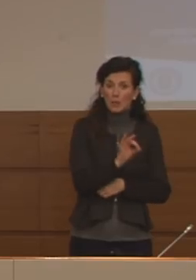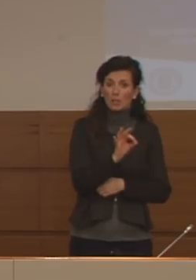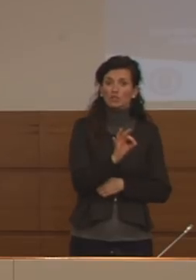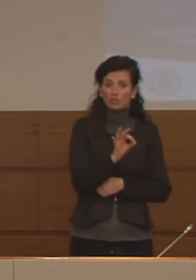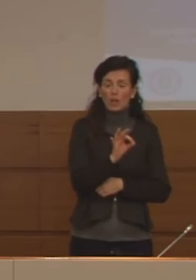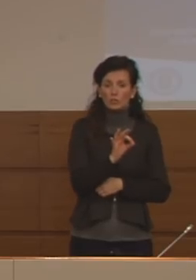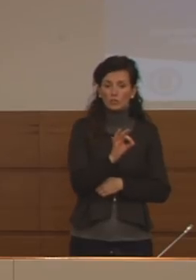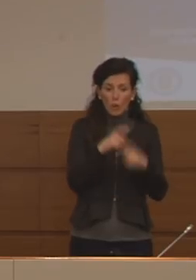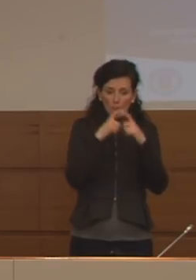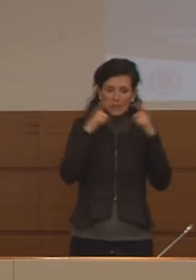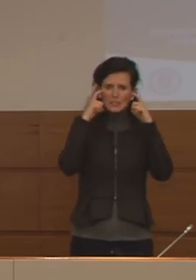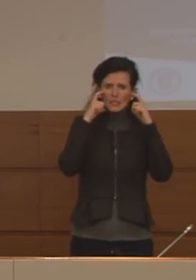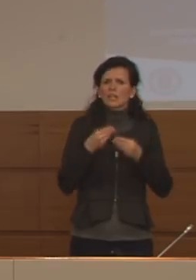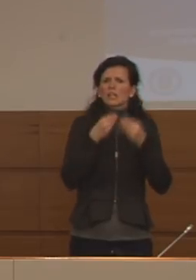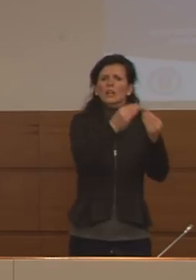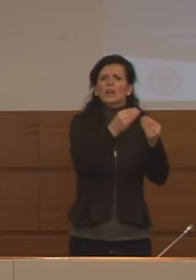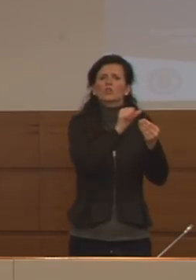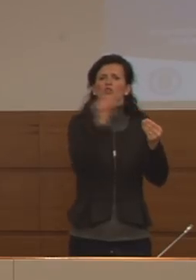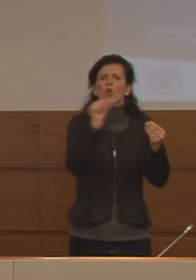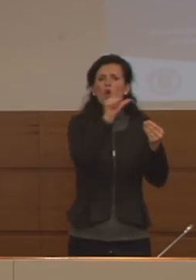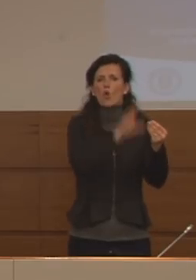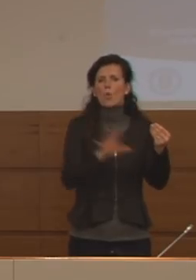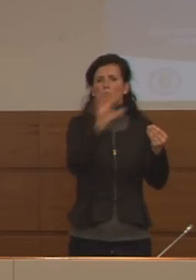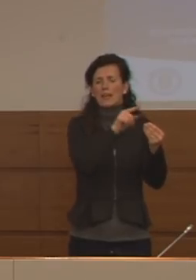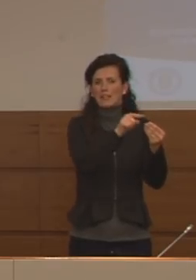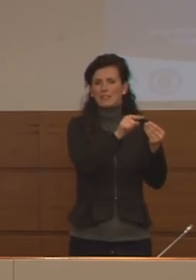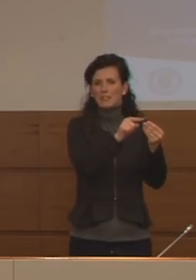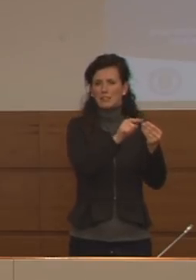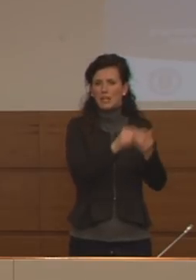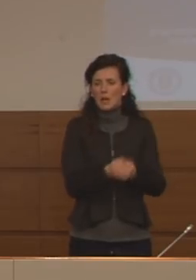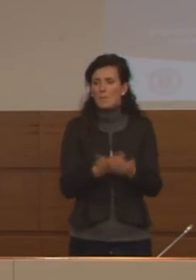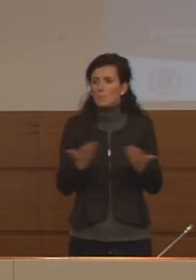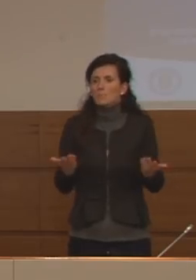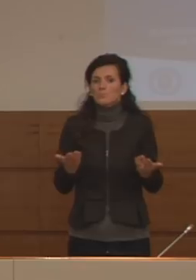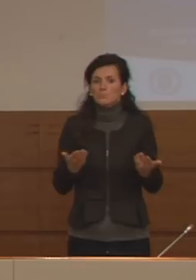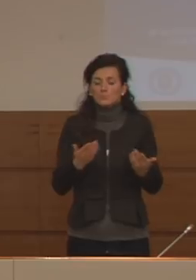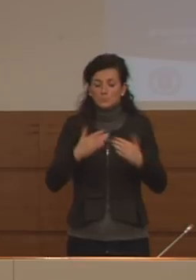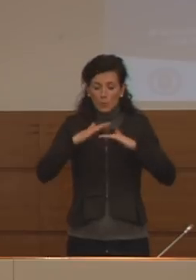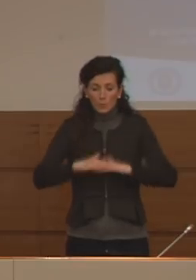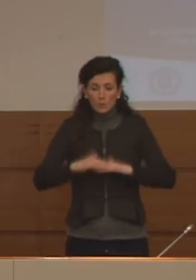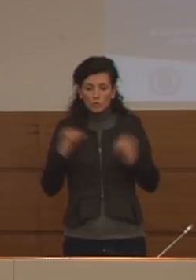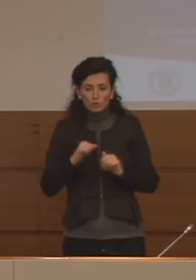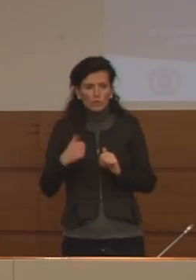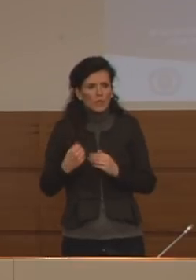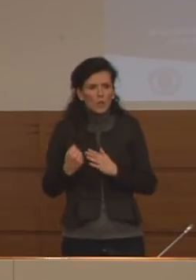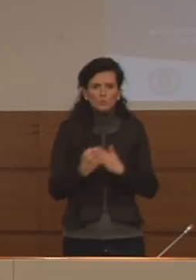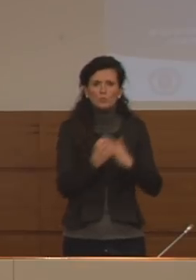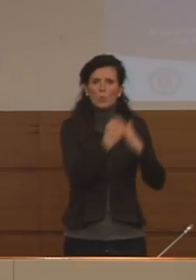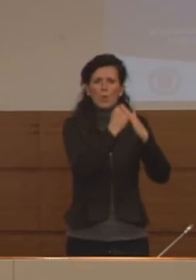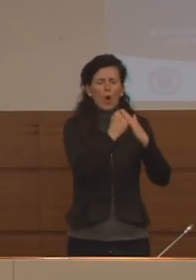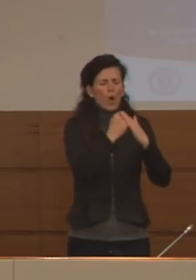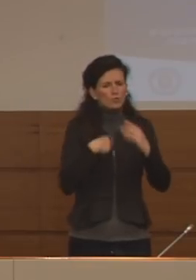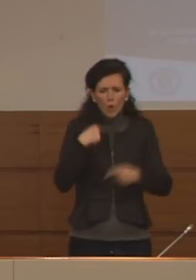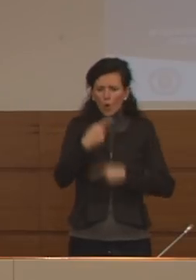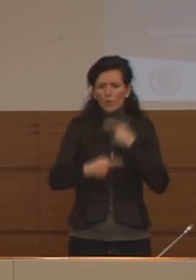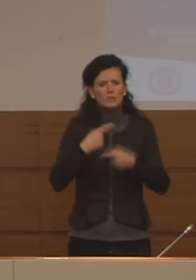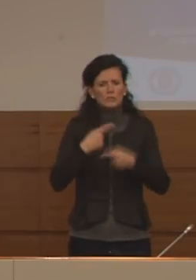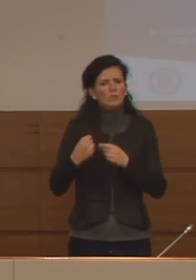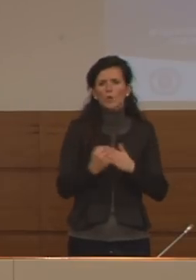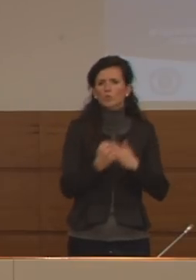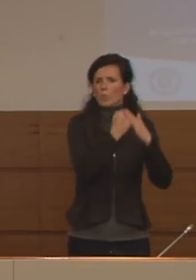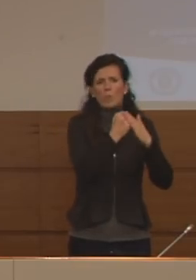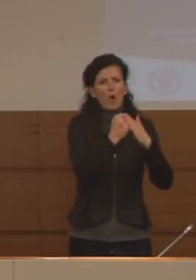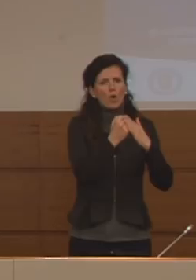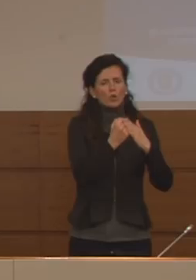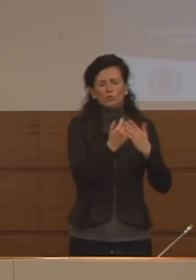queste mascherine quindi noi diamo il supporto e daremo sempre un supporto maggiore